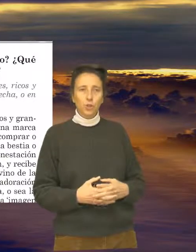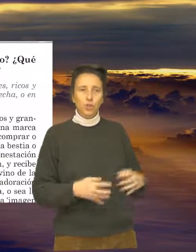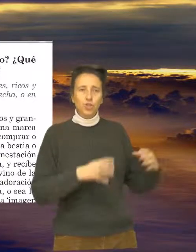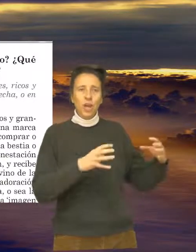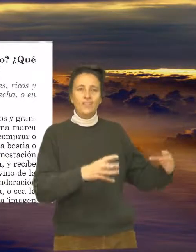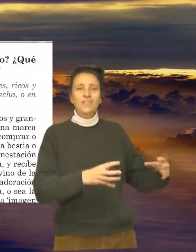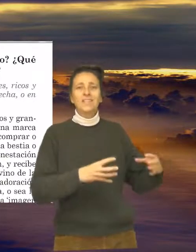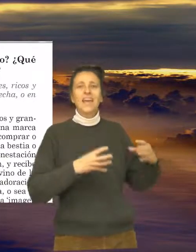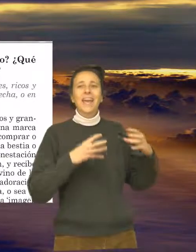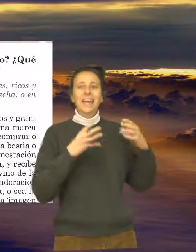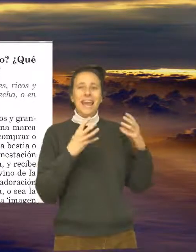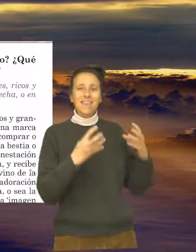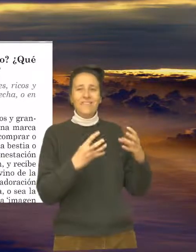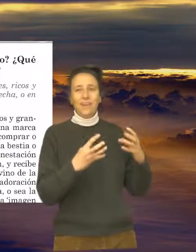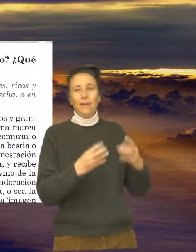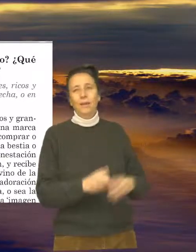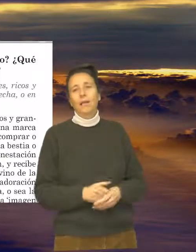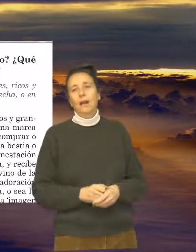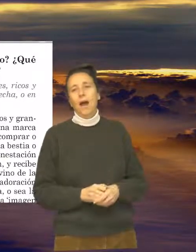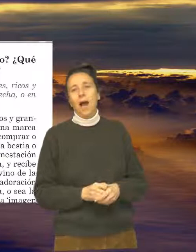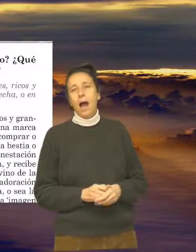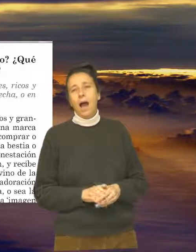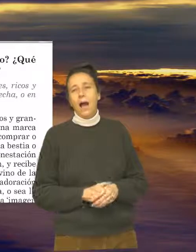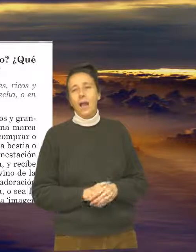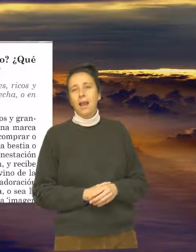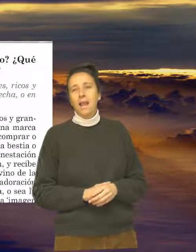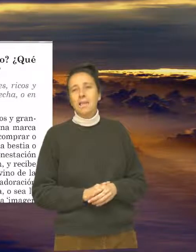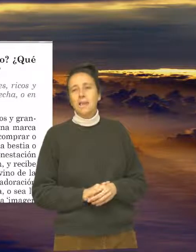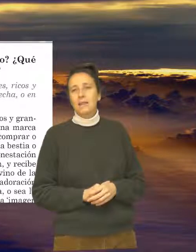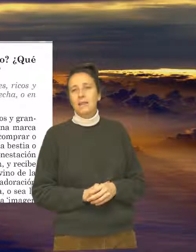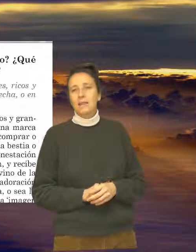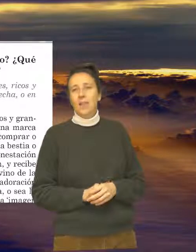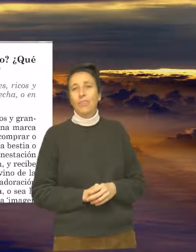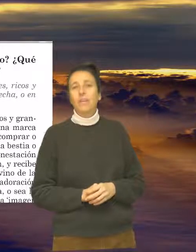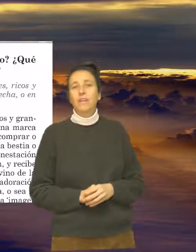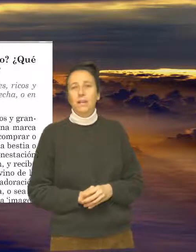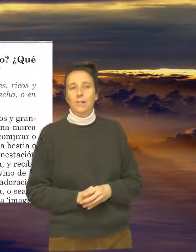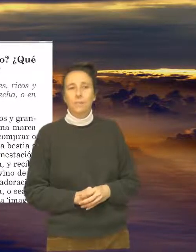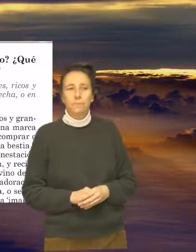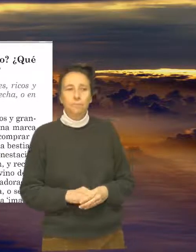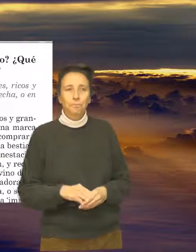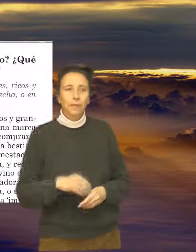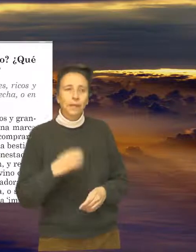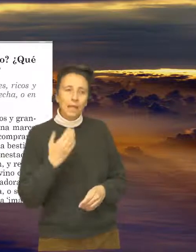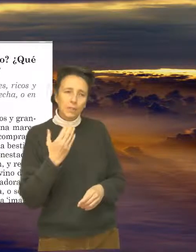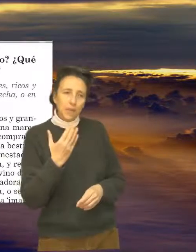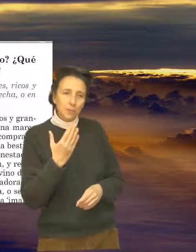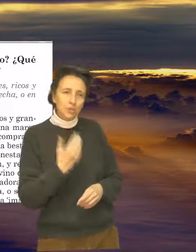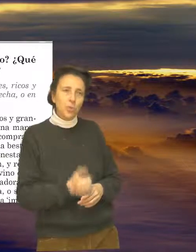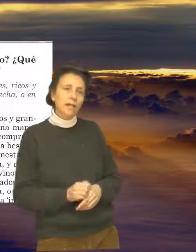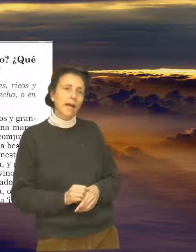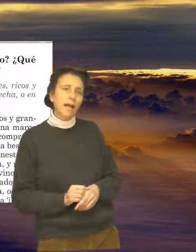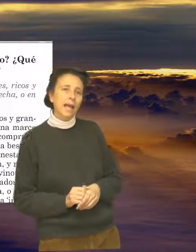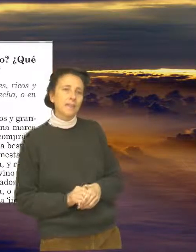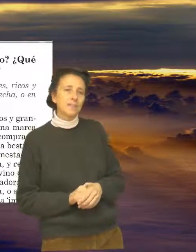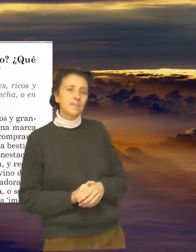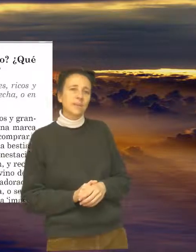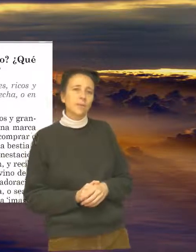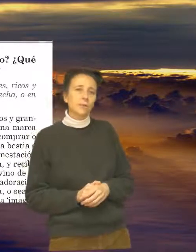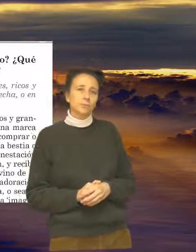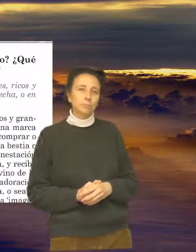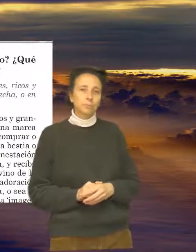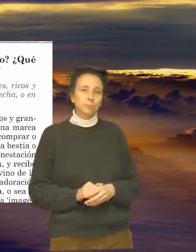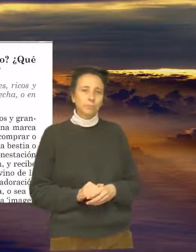principios religiosos se eleven a leyes civiles. Y nos damos cuenta en